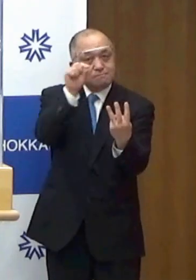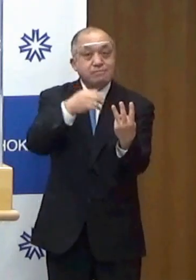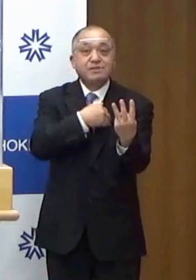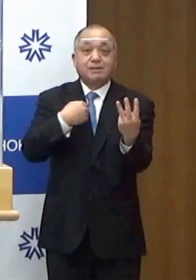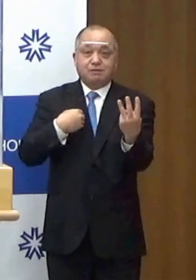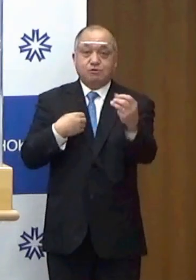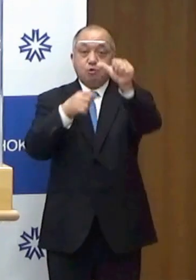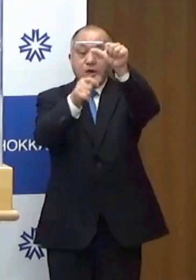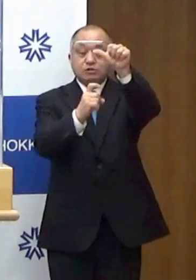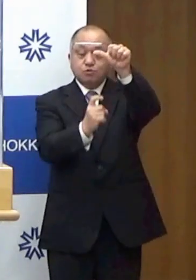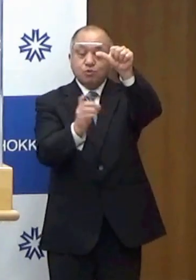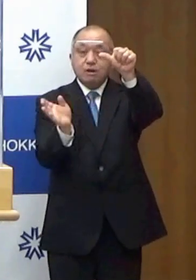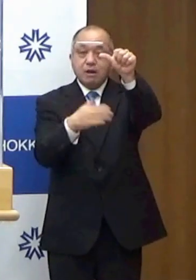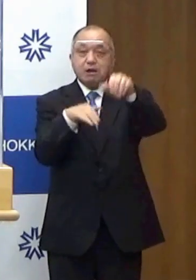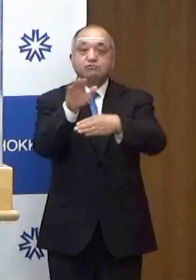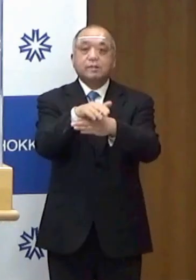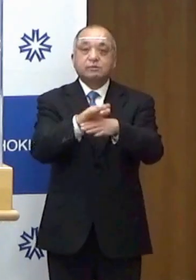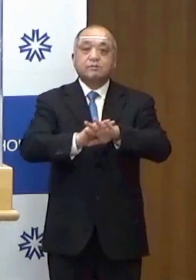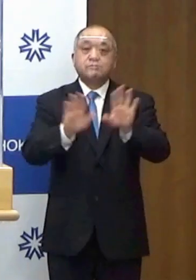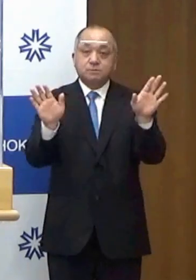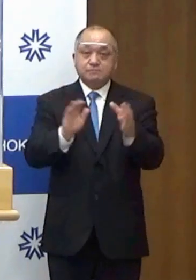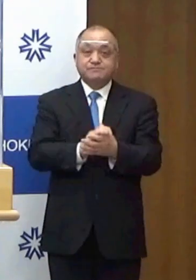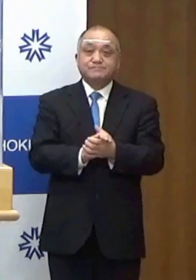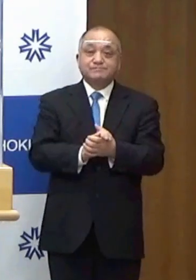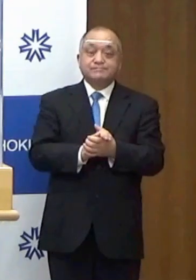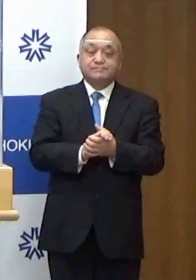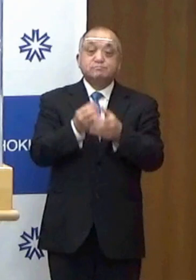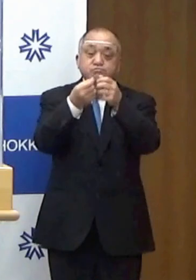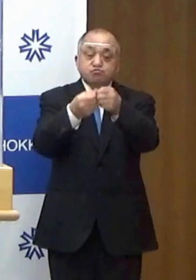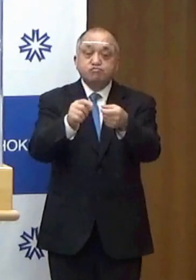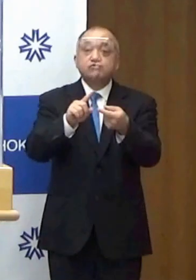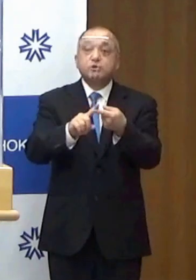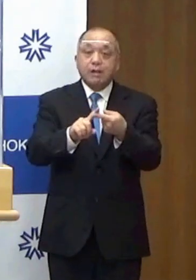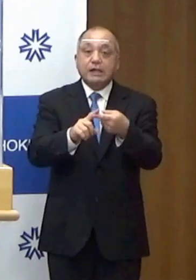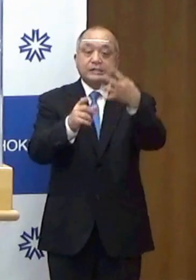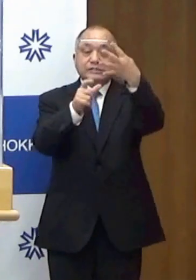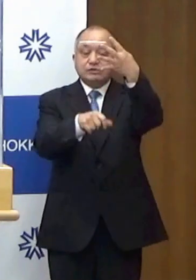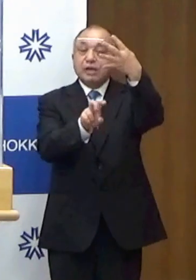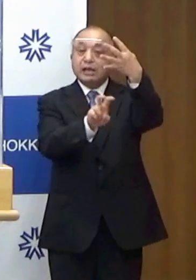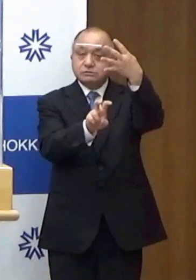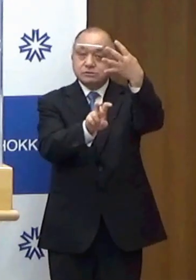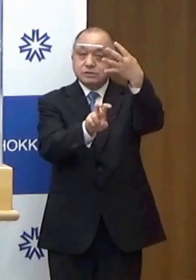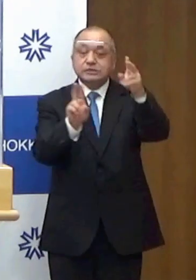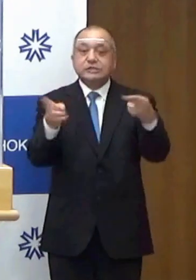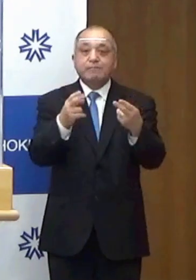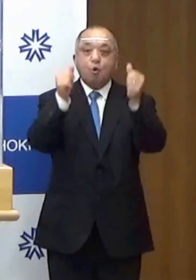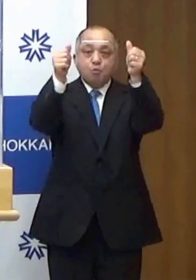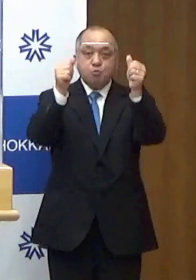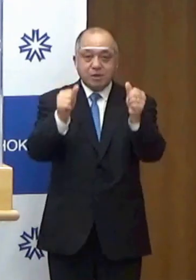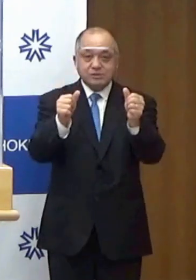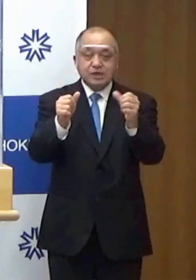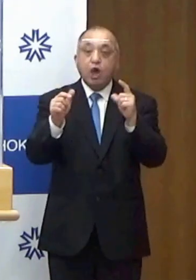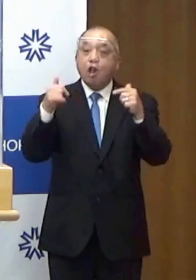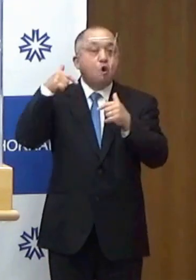5月10日から受付を開始いたします。詳細につきましては4月20日の専用ホームページとコール